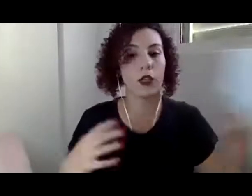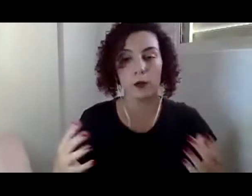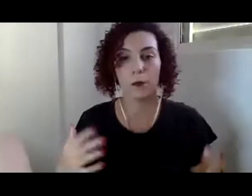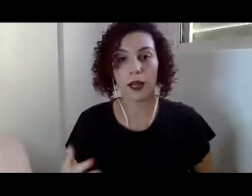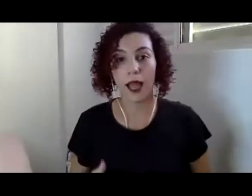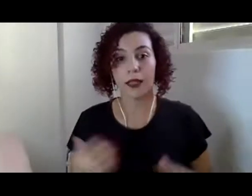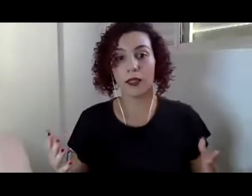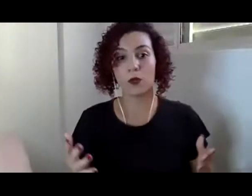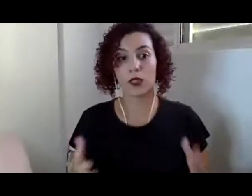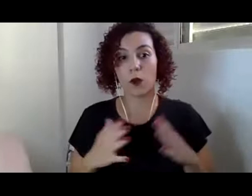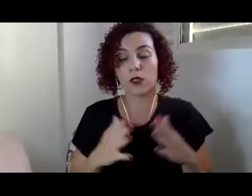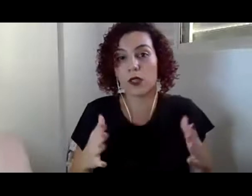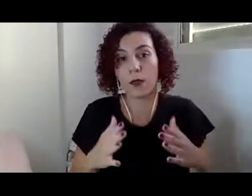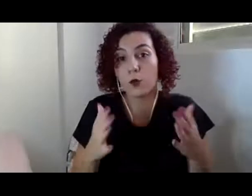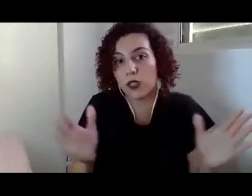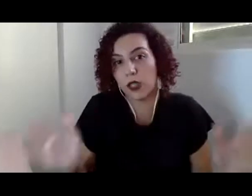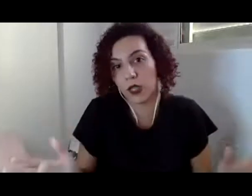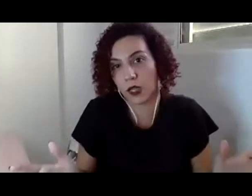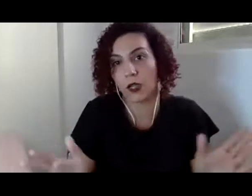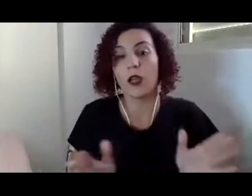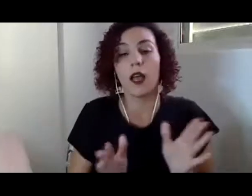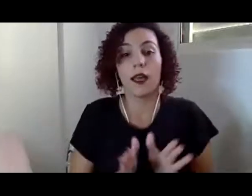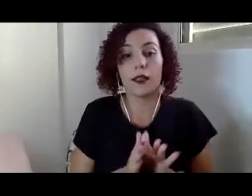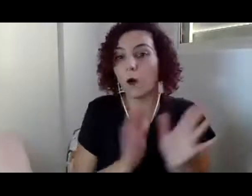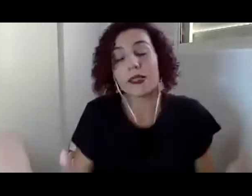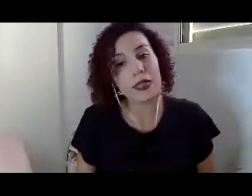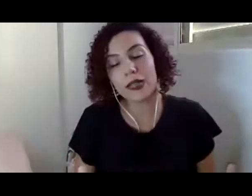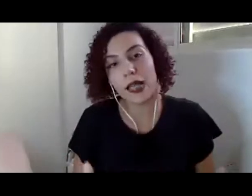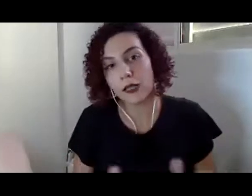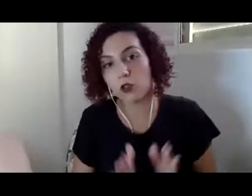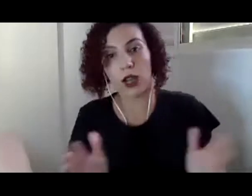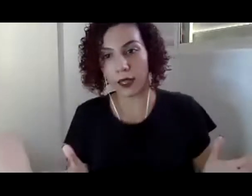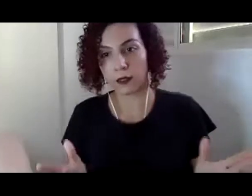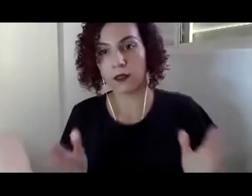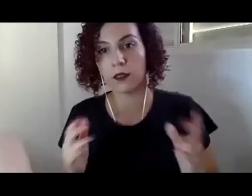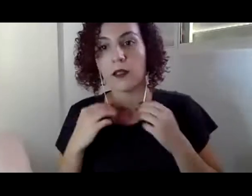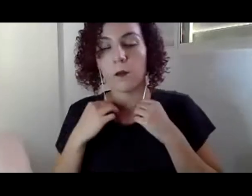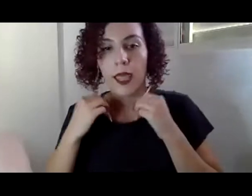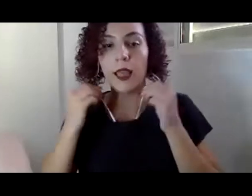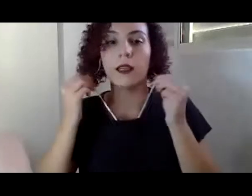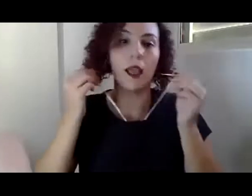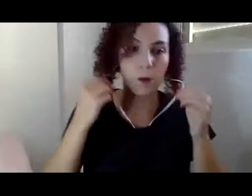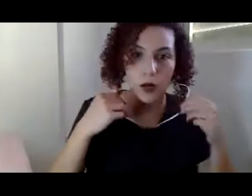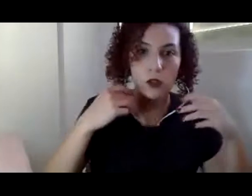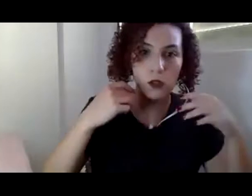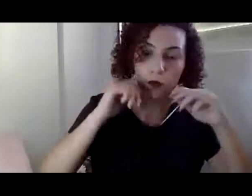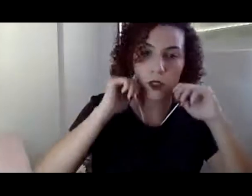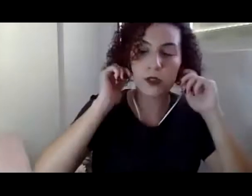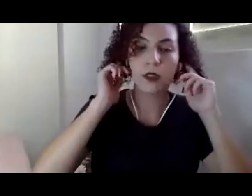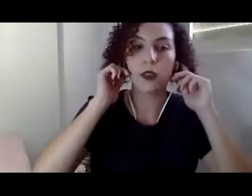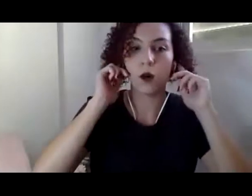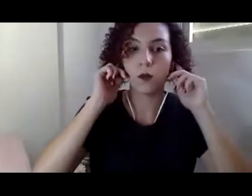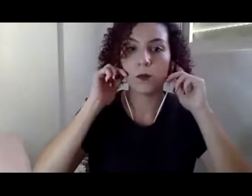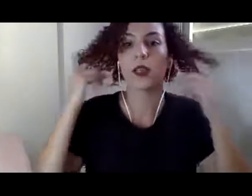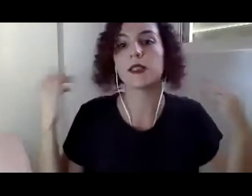carro e te atrapalhar, então, assim, buzina não é sinalização de nada, né? Nem para nós